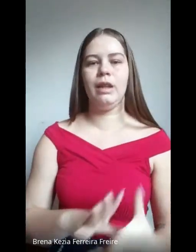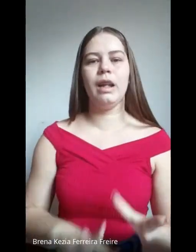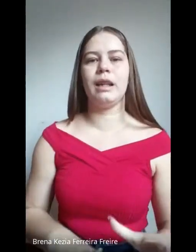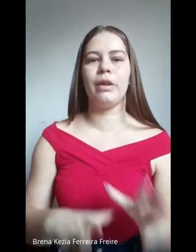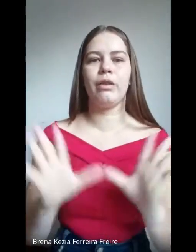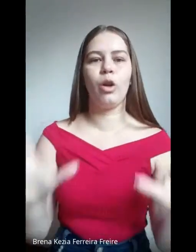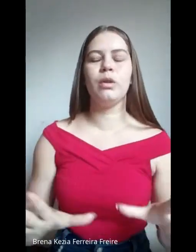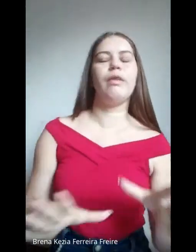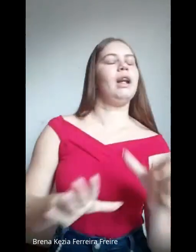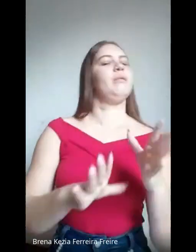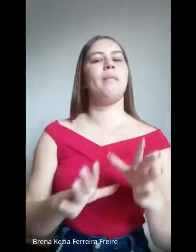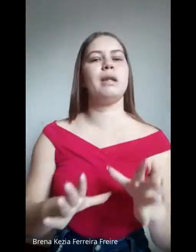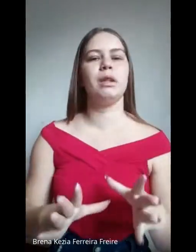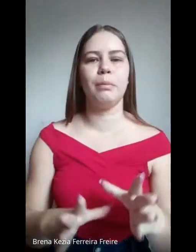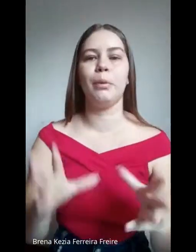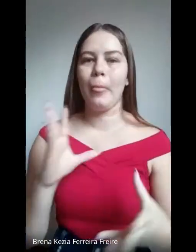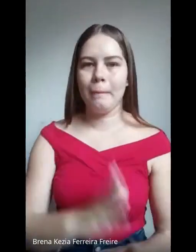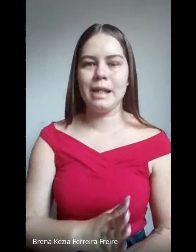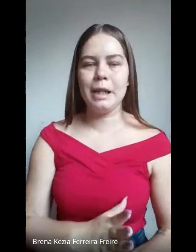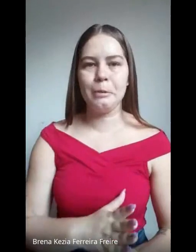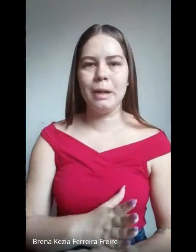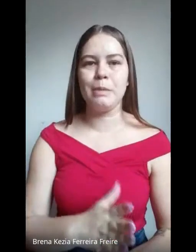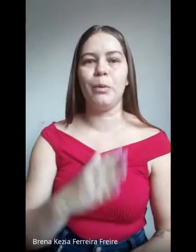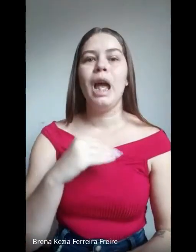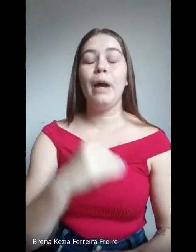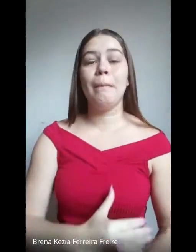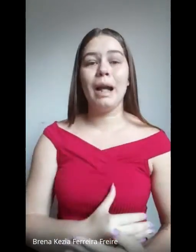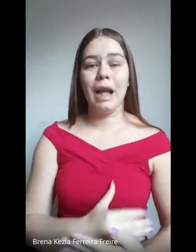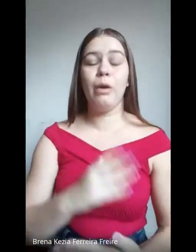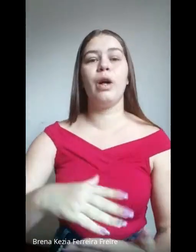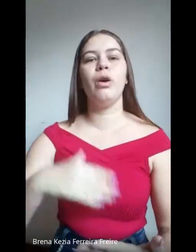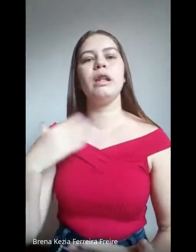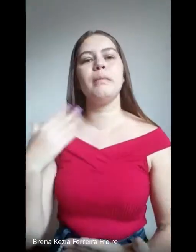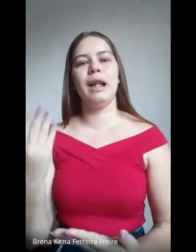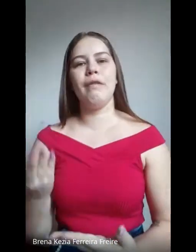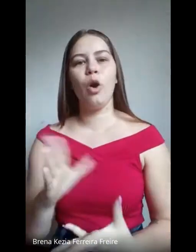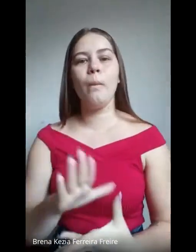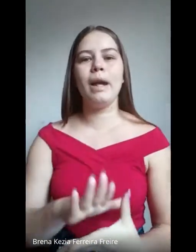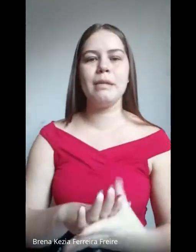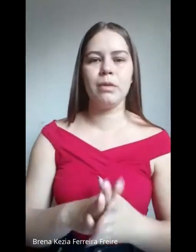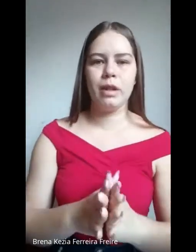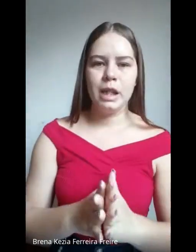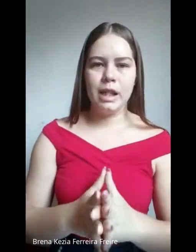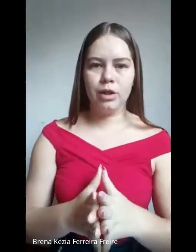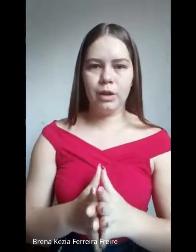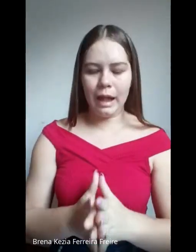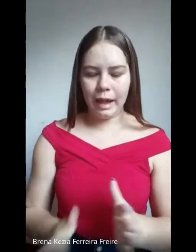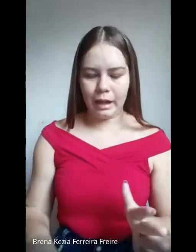nada quando todo mundo fala ao mesmo tempo. Mas é isso mesmo. É uma outra palavra com o mesmo sentido daquela. No